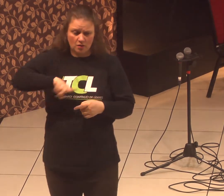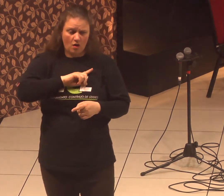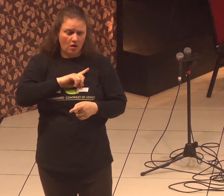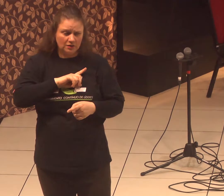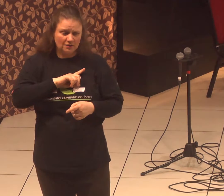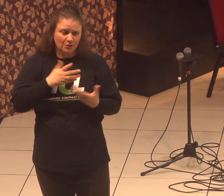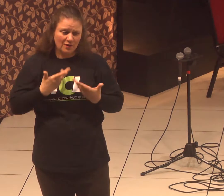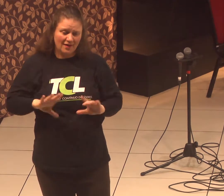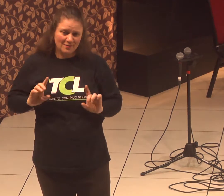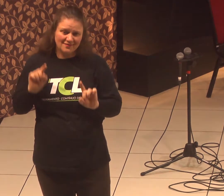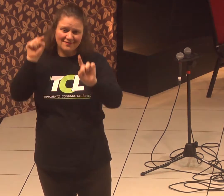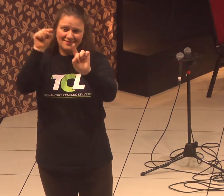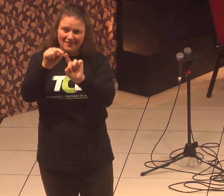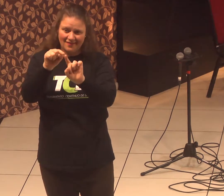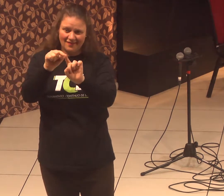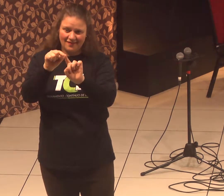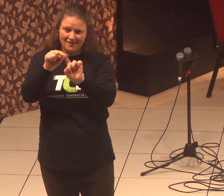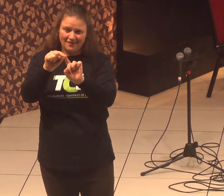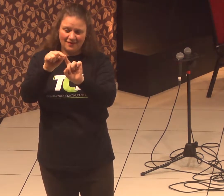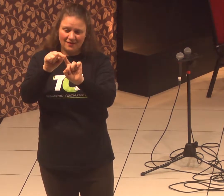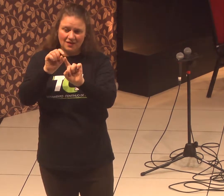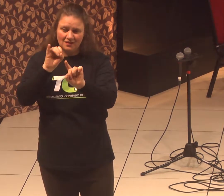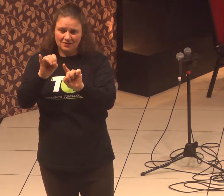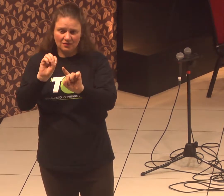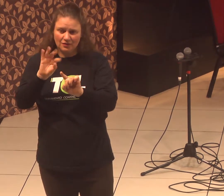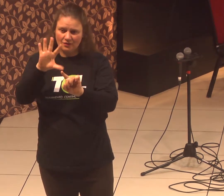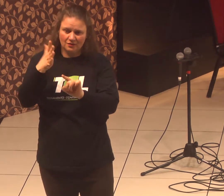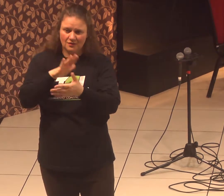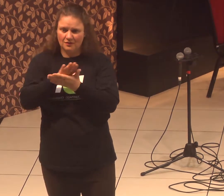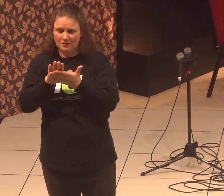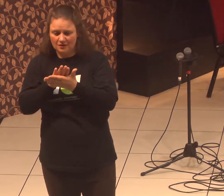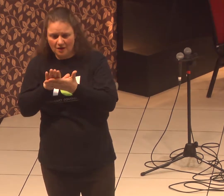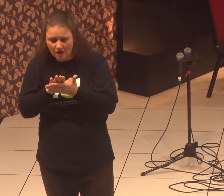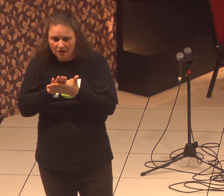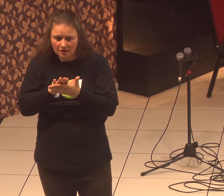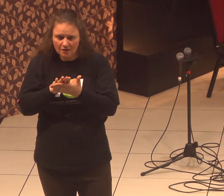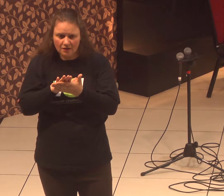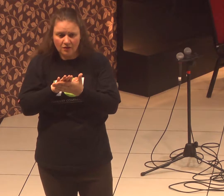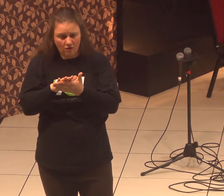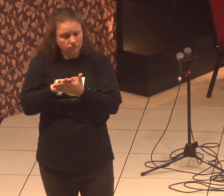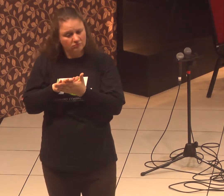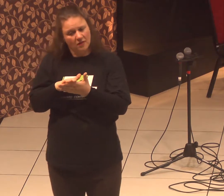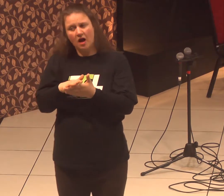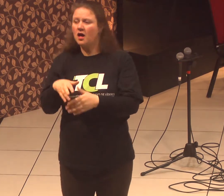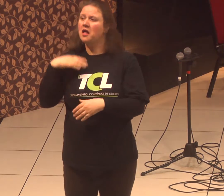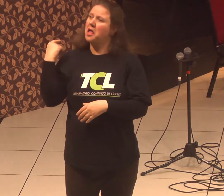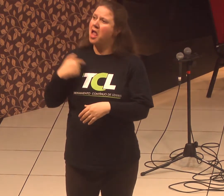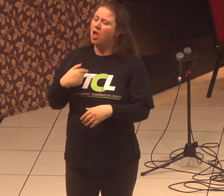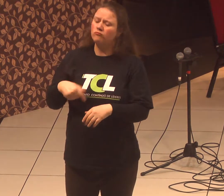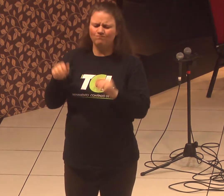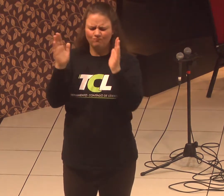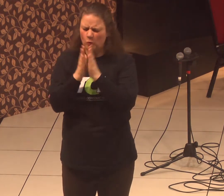Mas se não acontecer, você fez o que você tinha que fazer. Deus é soberano.